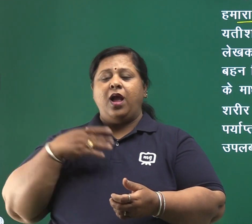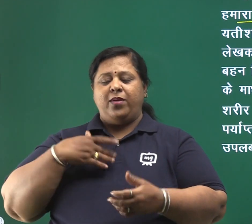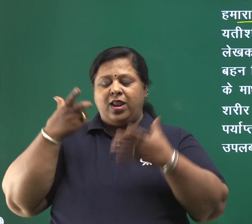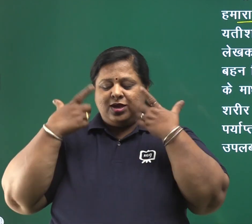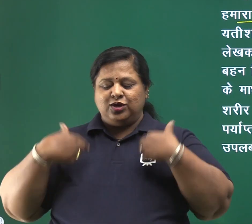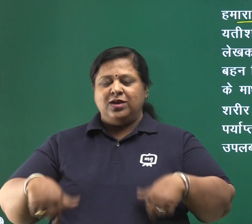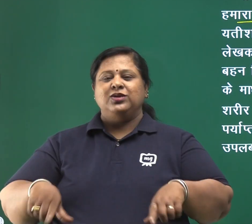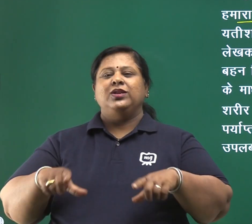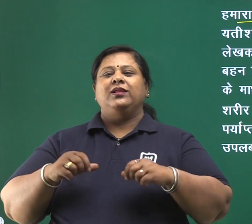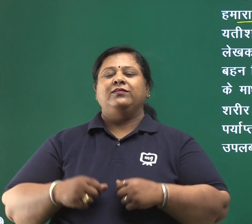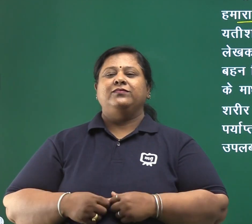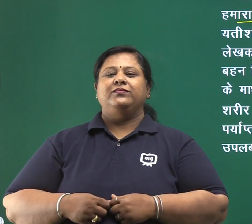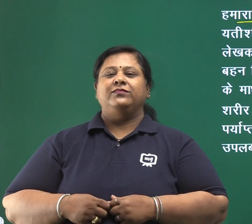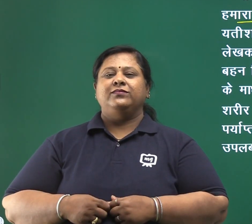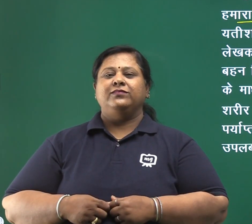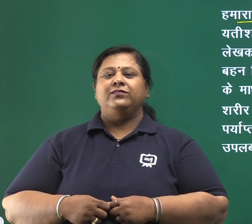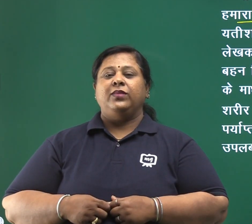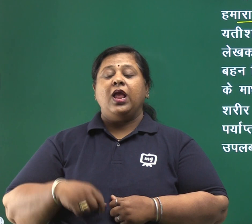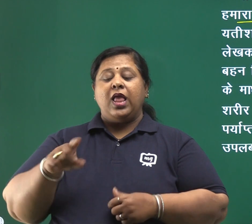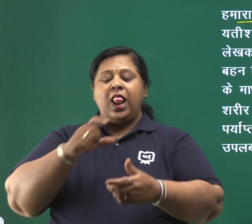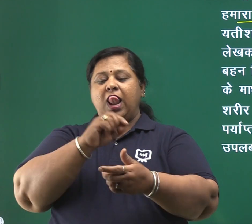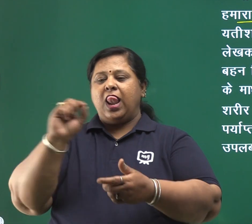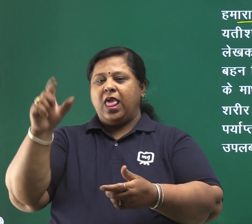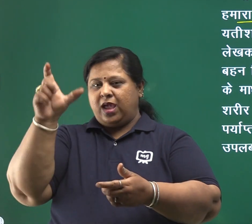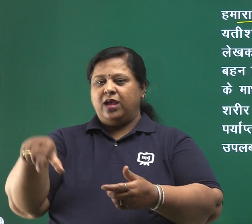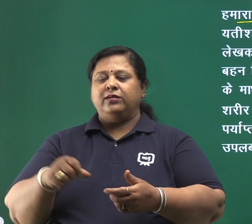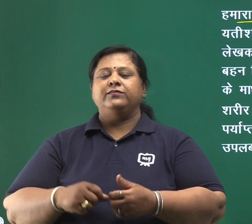हमारा शरीर के लेखक